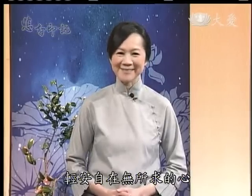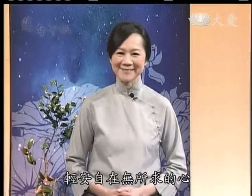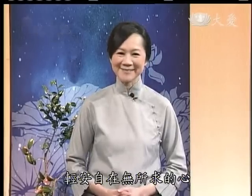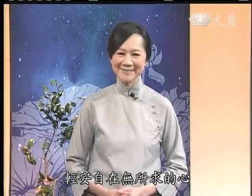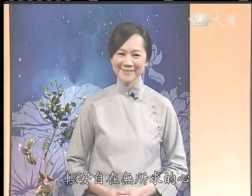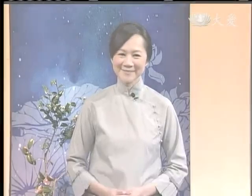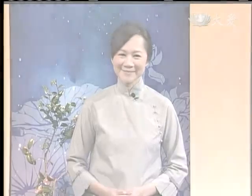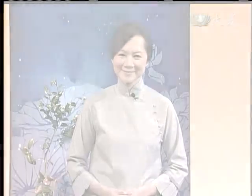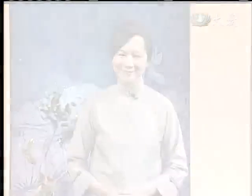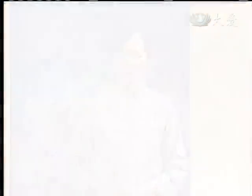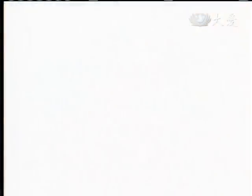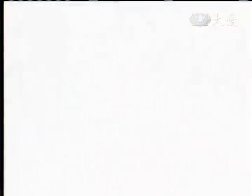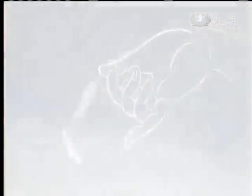心。